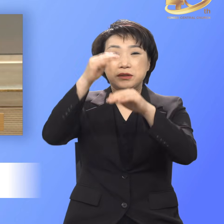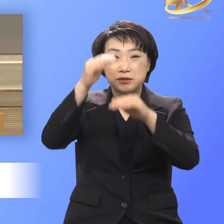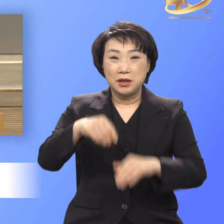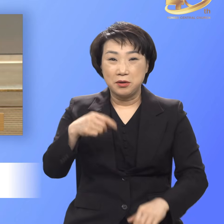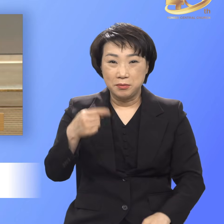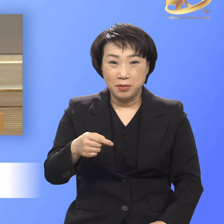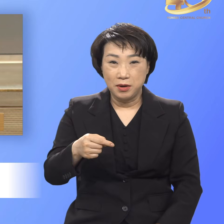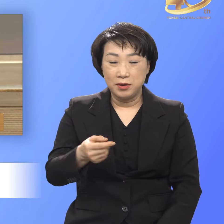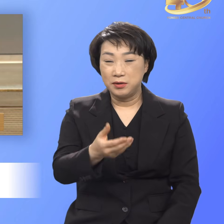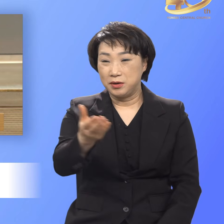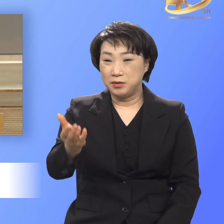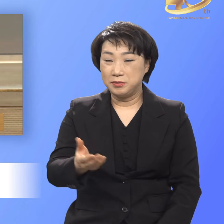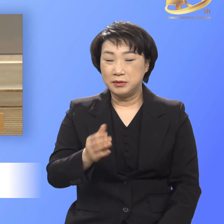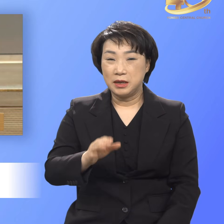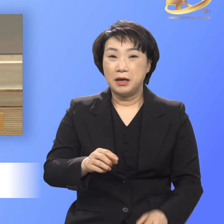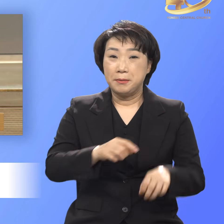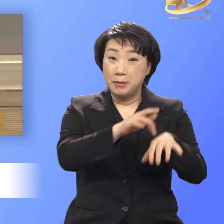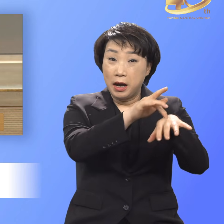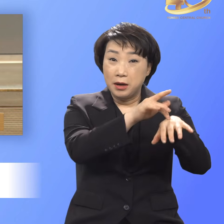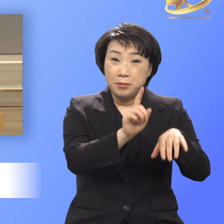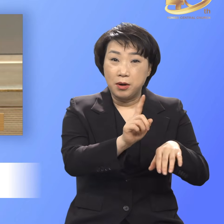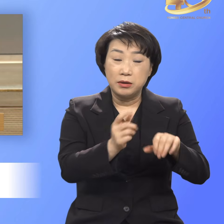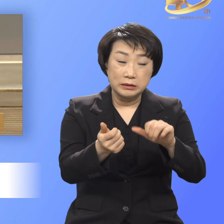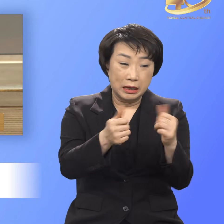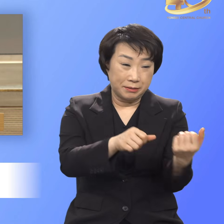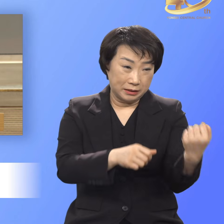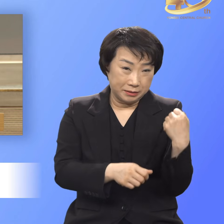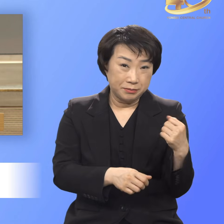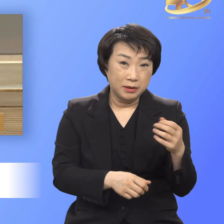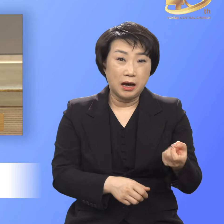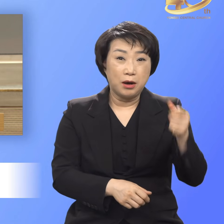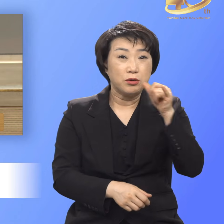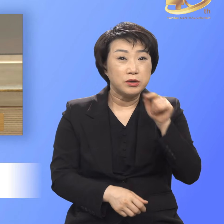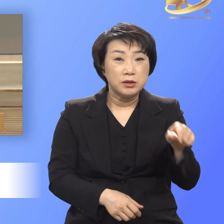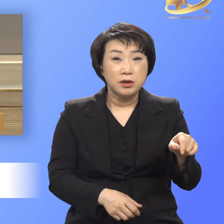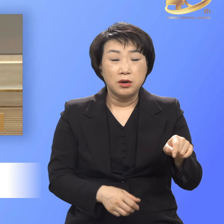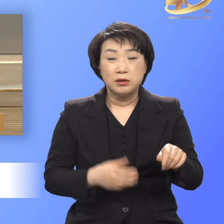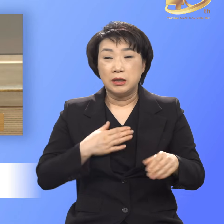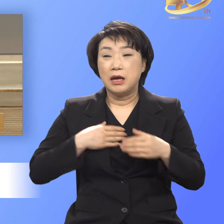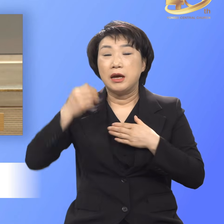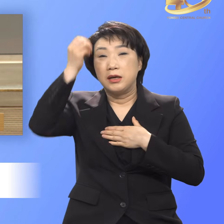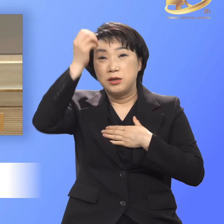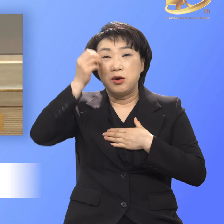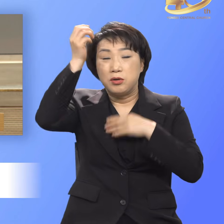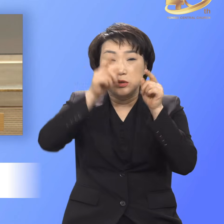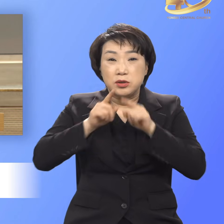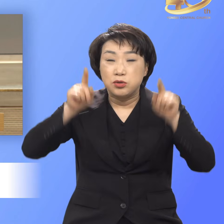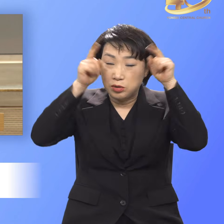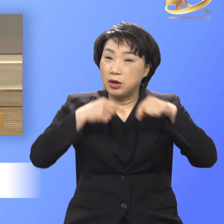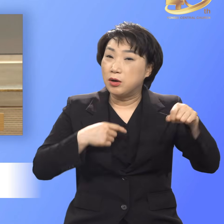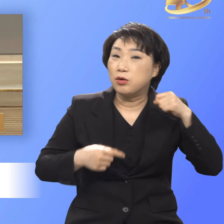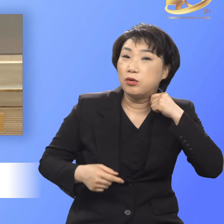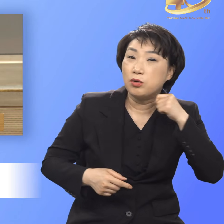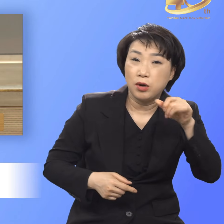무슨 얘기냐? 마귀는 사망의 세력을 가지고 네 영혼을 지옥